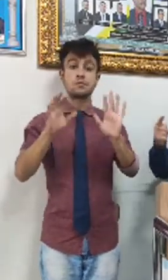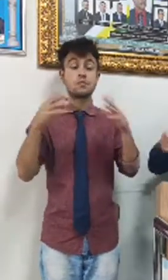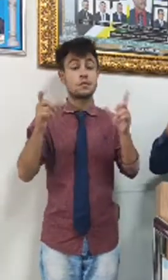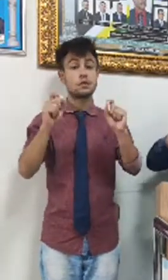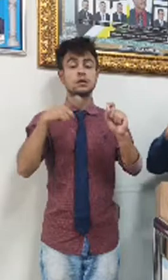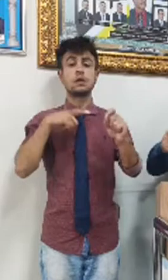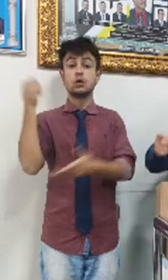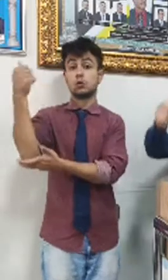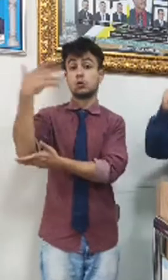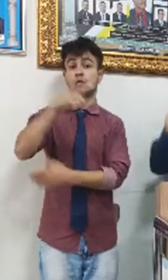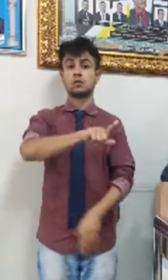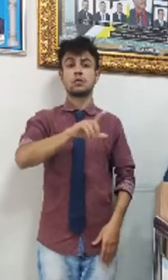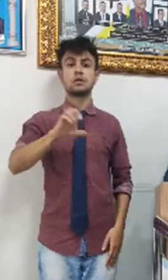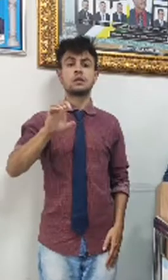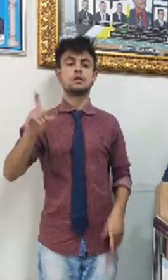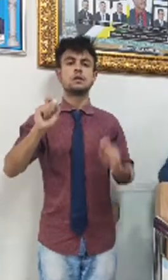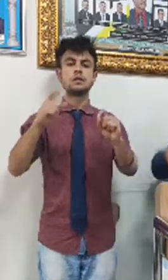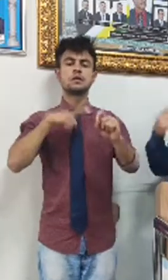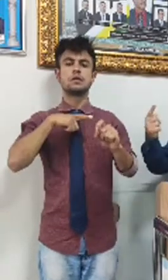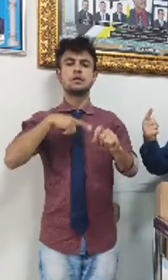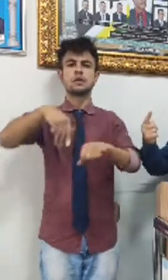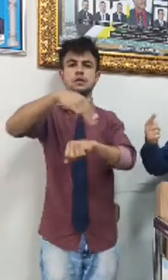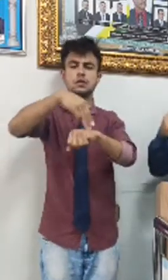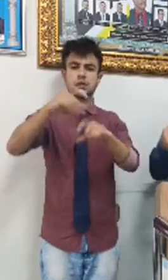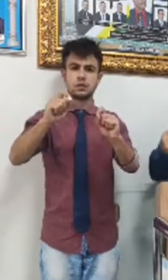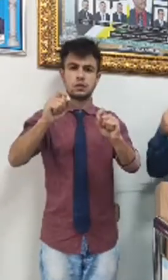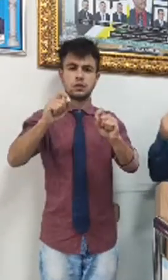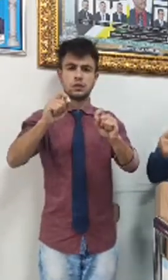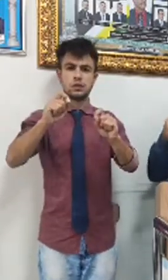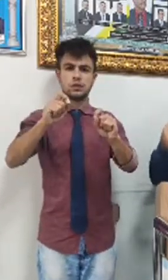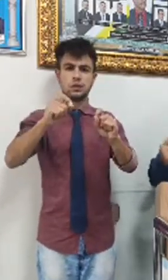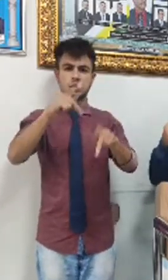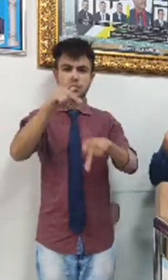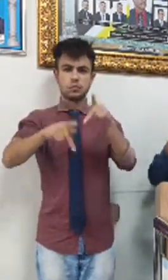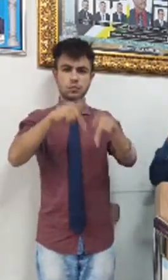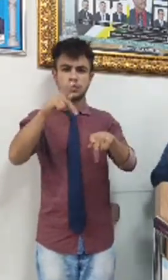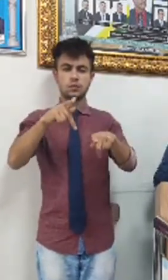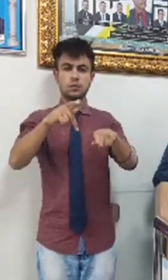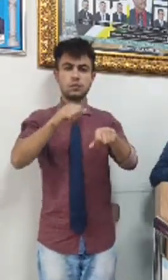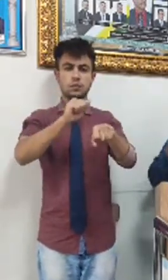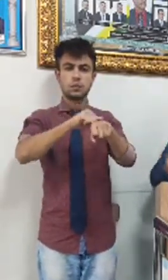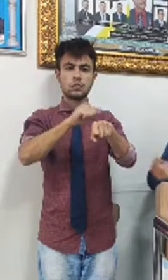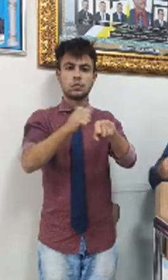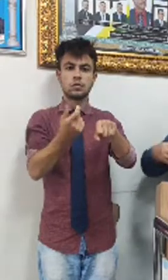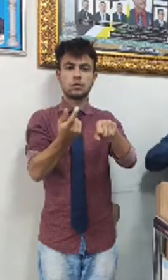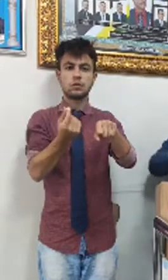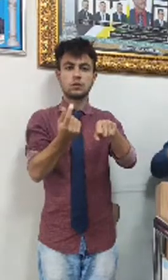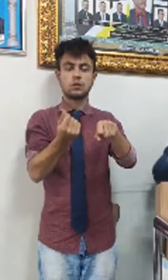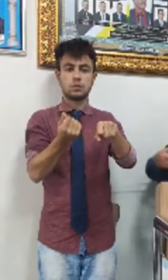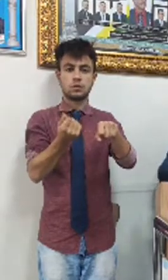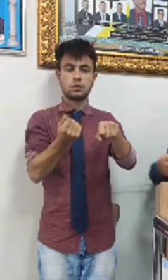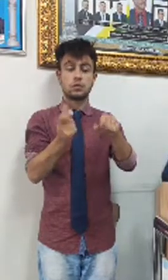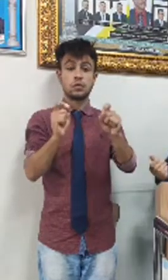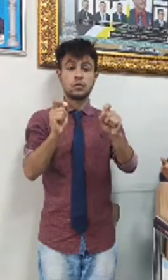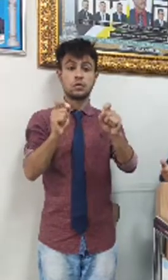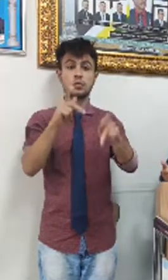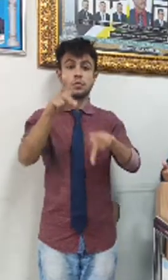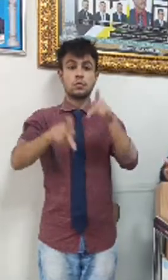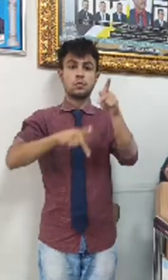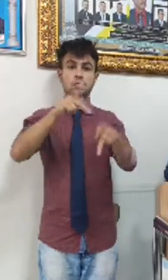a população pobre pagar. Quem está pagando através das taxas de iluminações é a população nossa que está